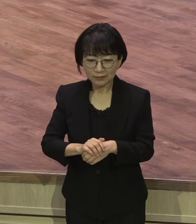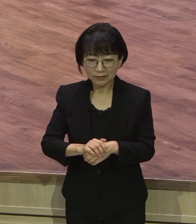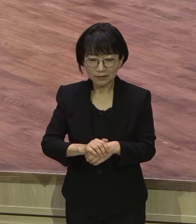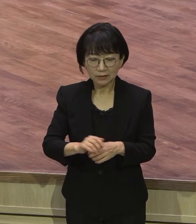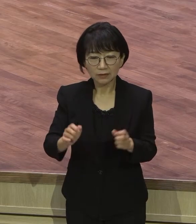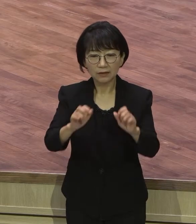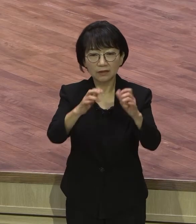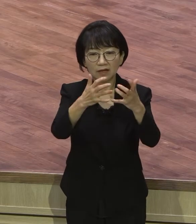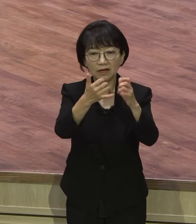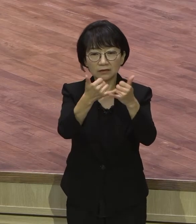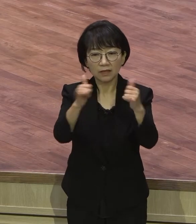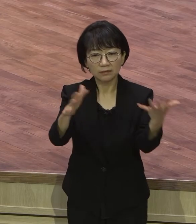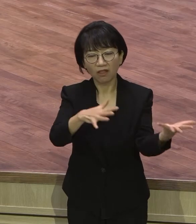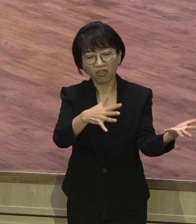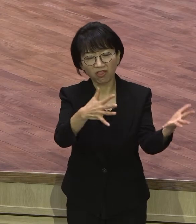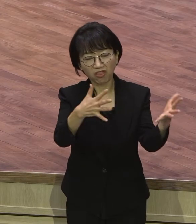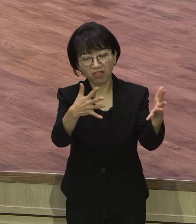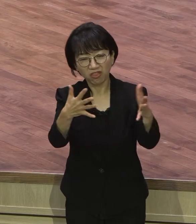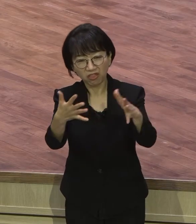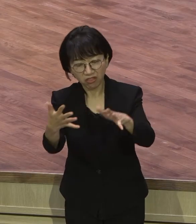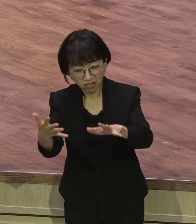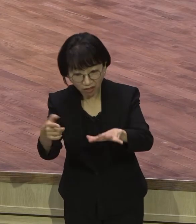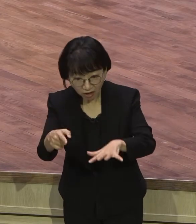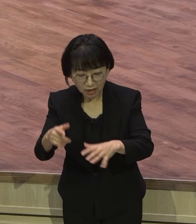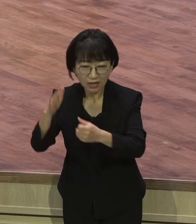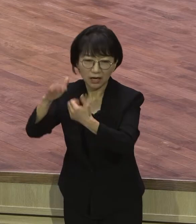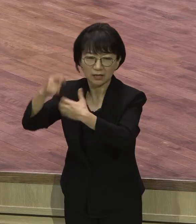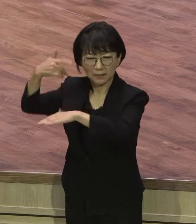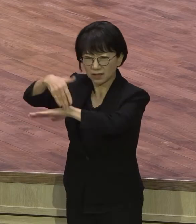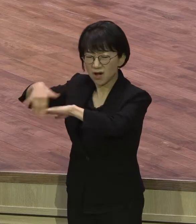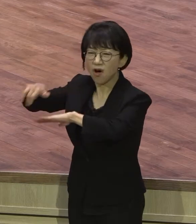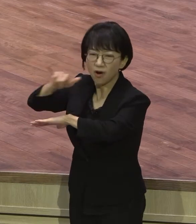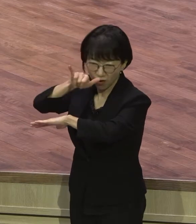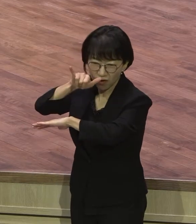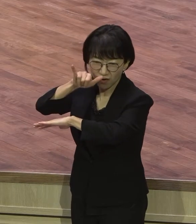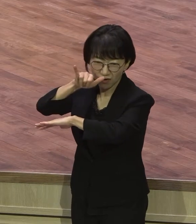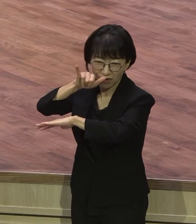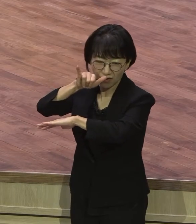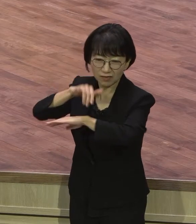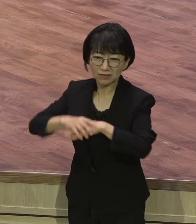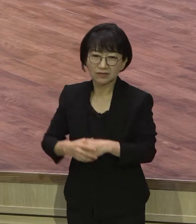죽는데 하나님 뜻이 없겠어요? 하나님 계획이 있어요.